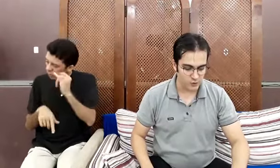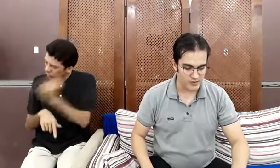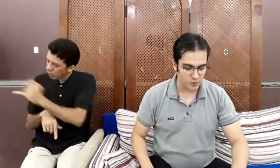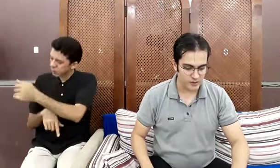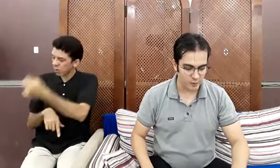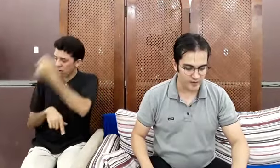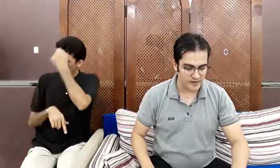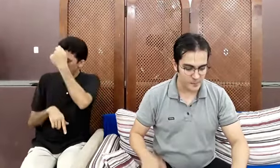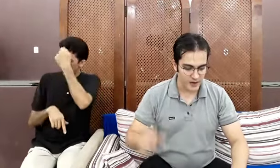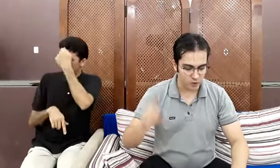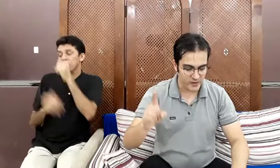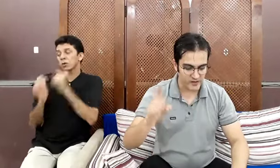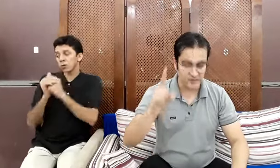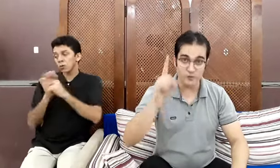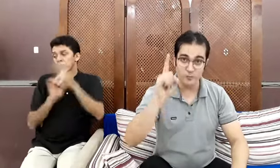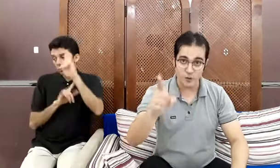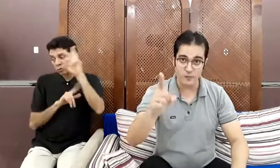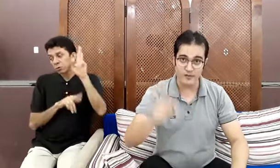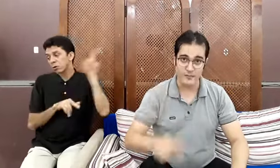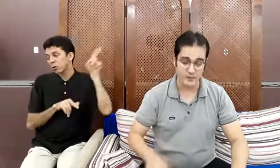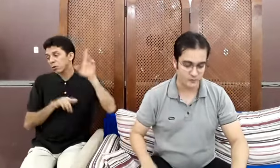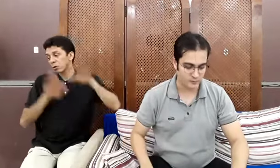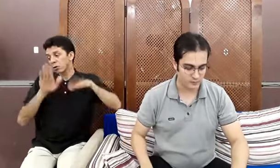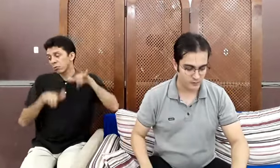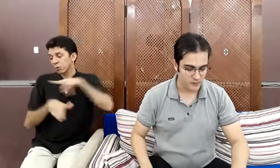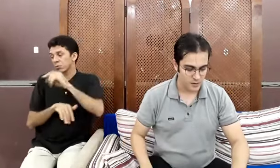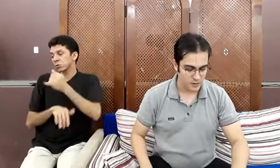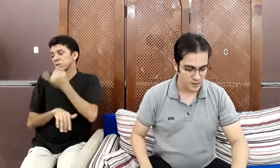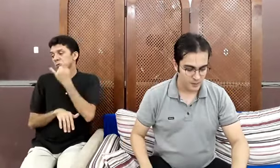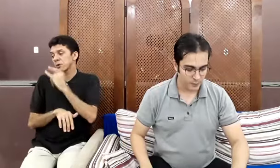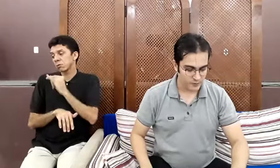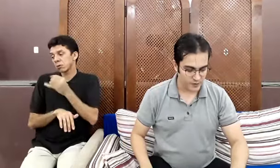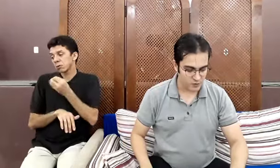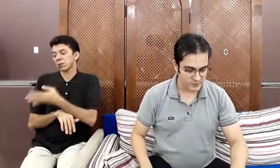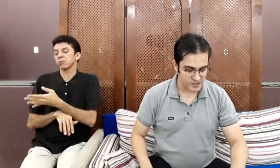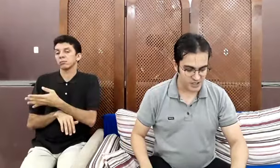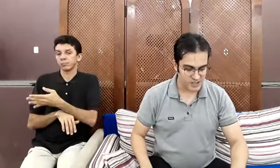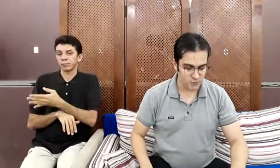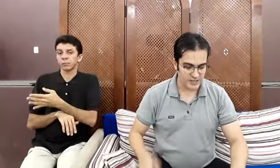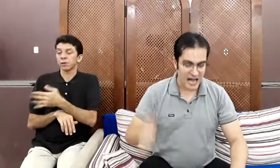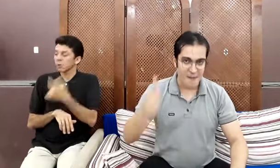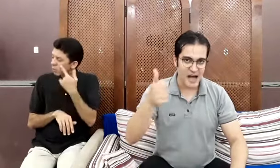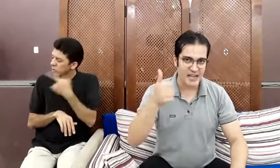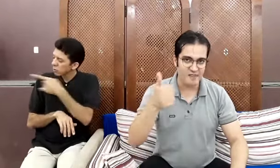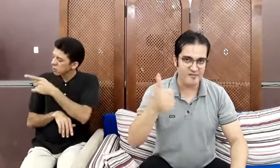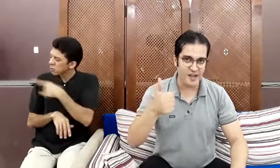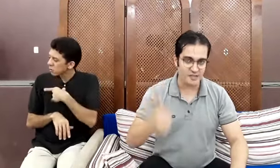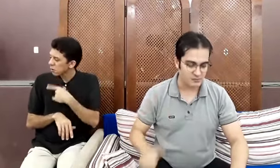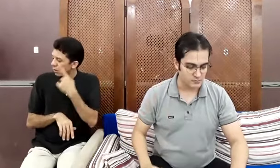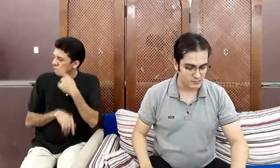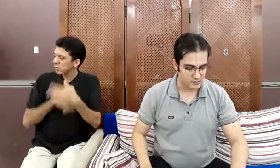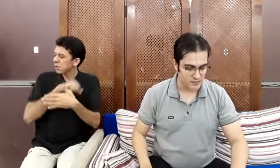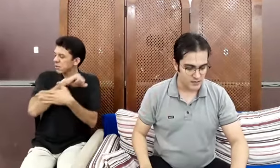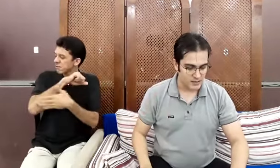ore ao Senhor, talvez Ele perdoe esses seus maus pensamentos. Pois vejo que você está cheio de amarga